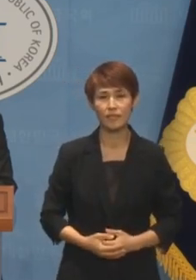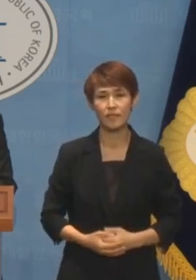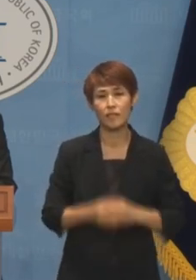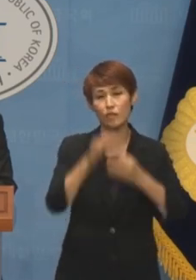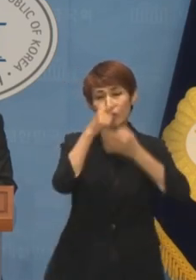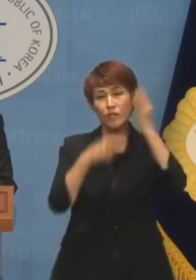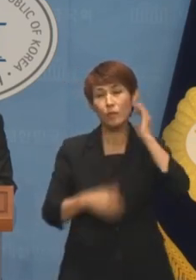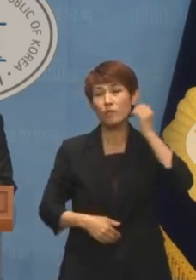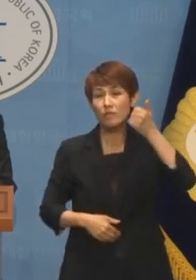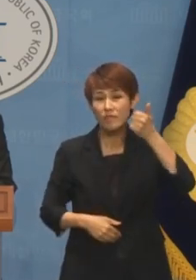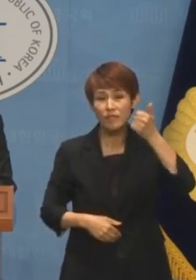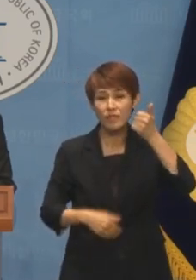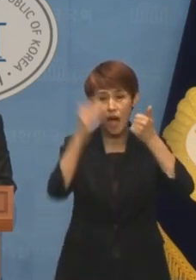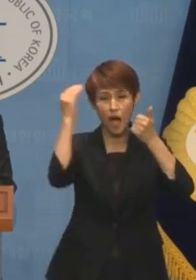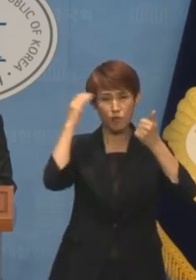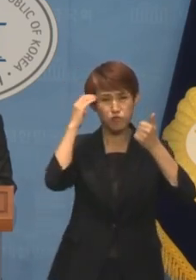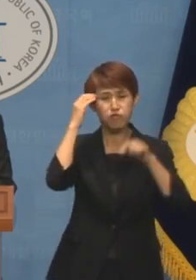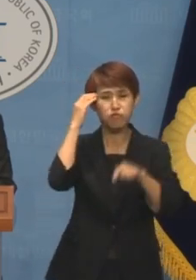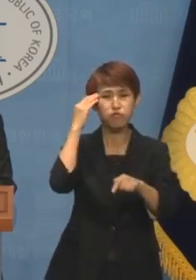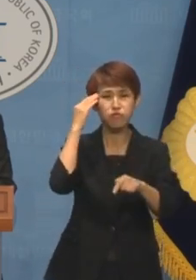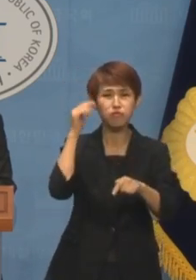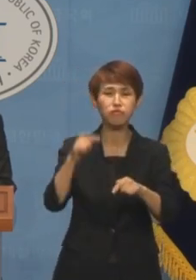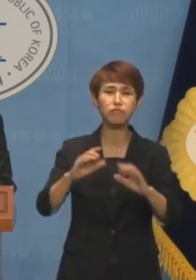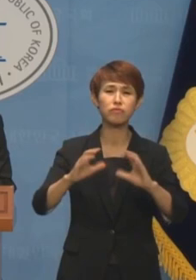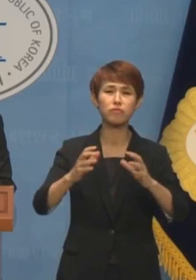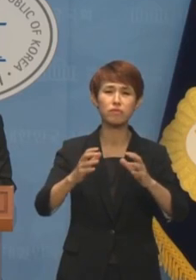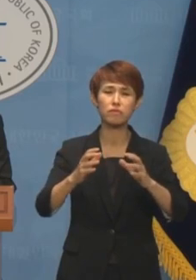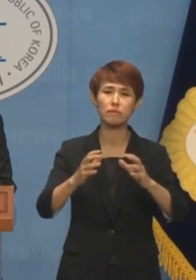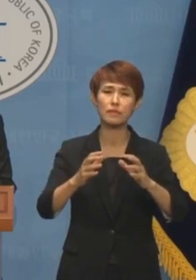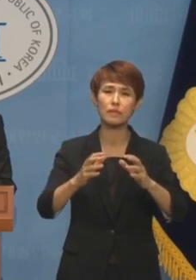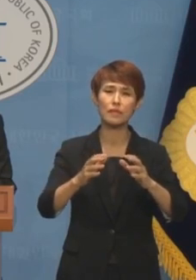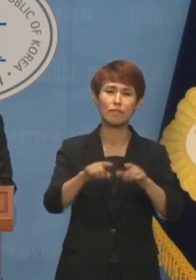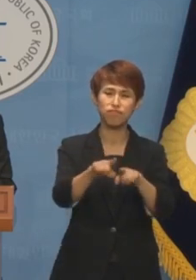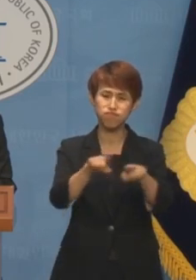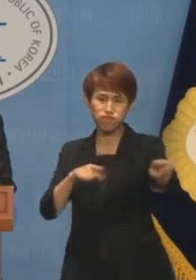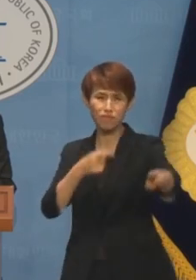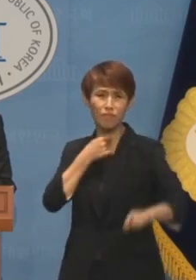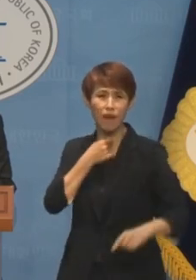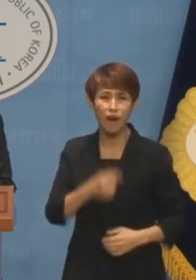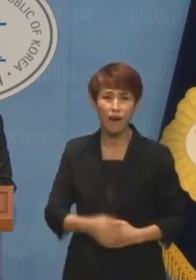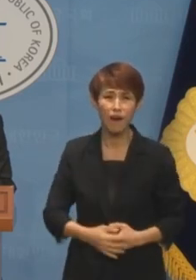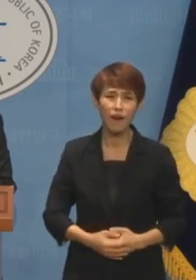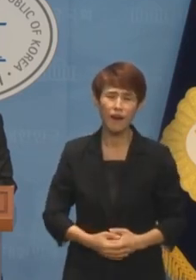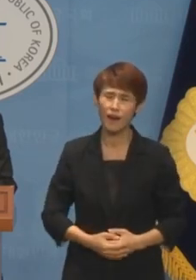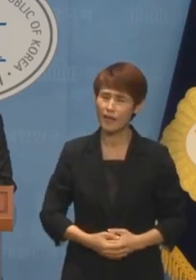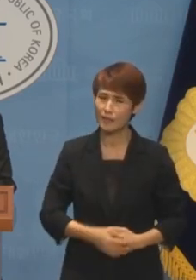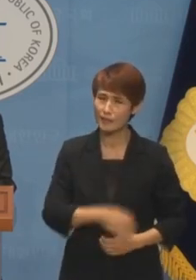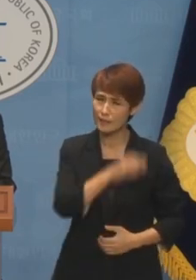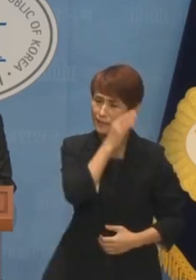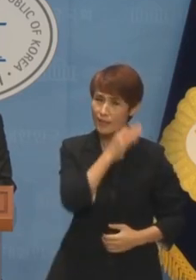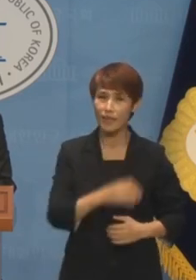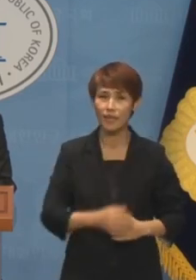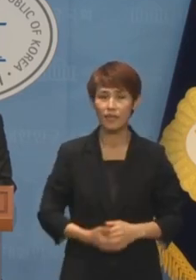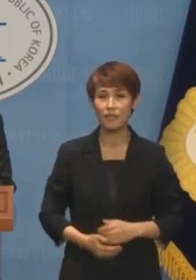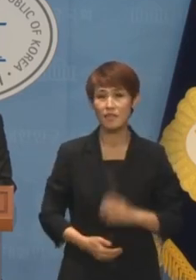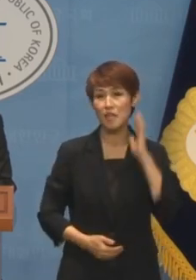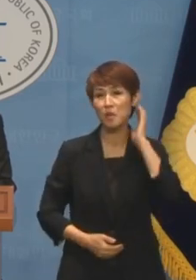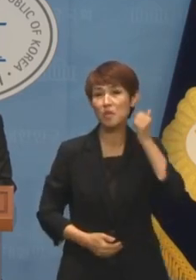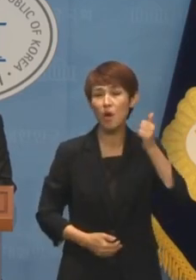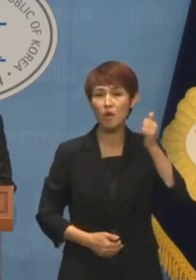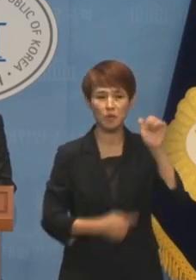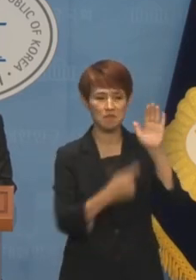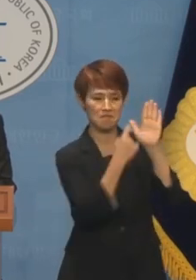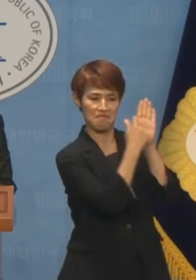윤석열 대통령은 대한민국을 대체 어디까지 퇴행시킬 셈입니까? 대통령이 손에 왕자를